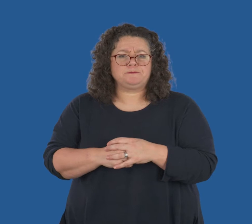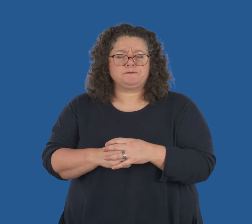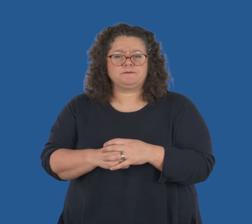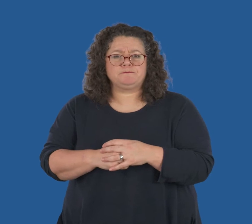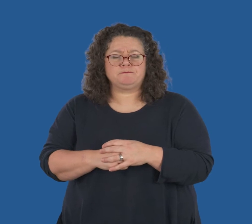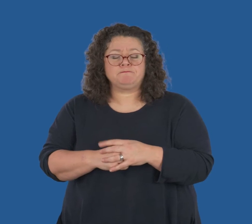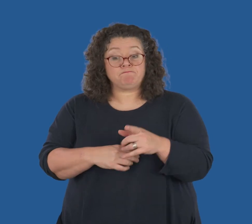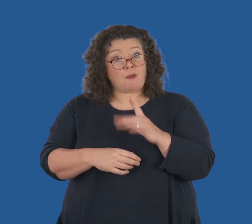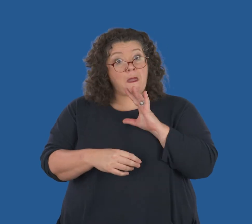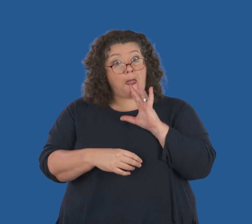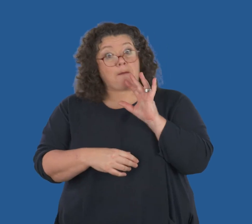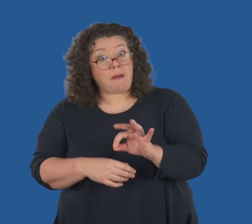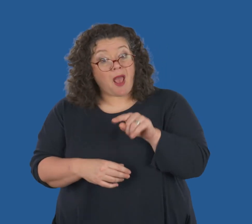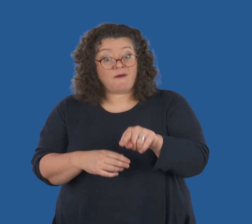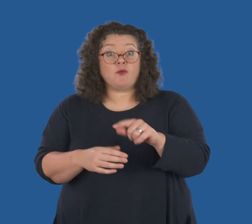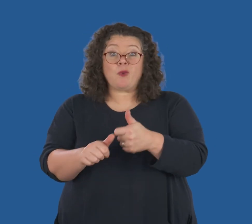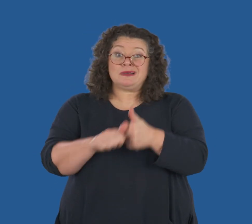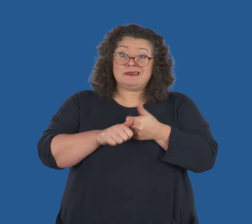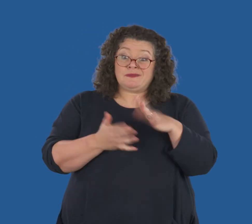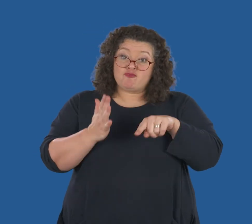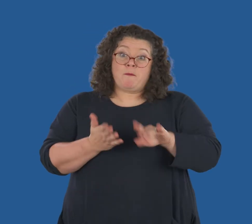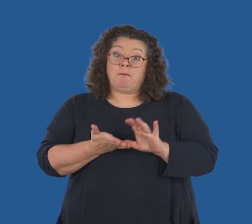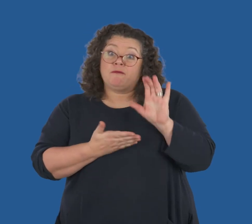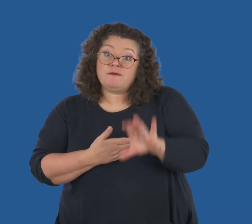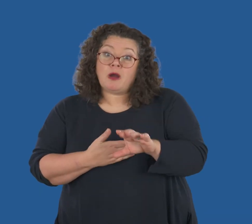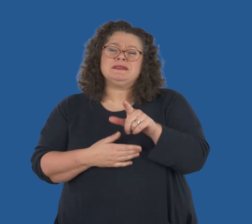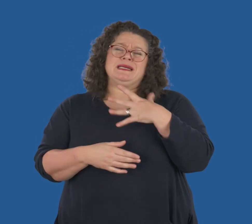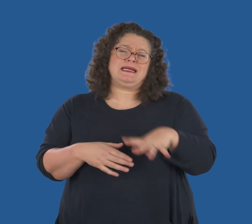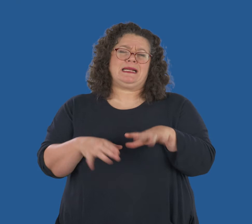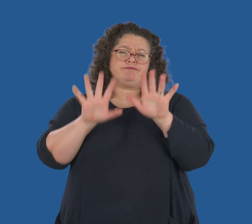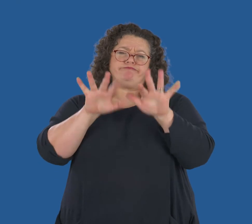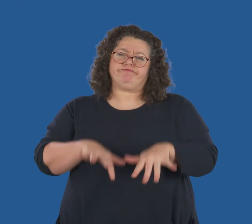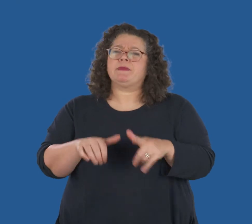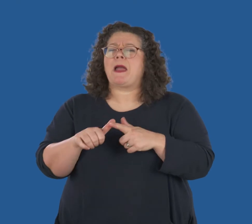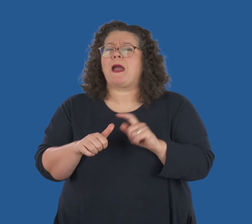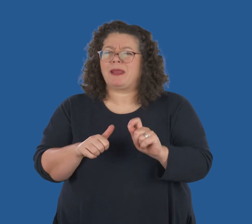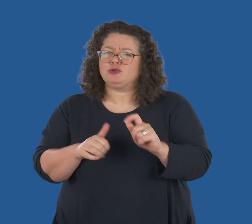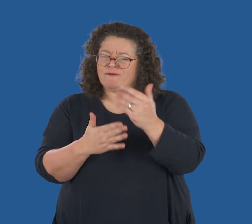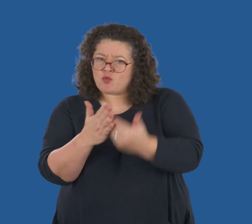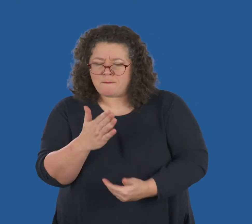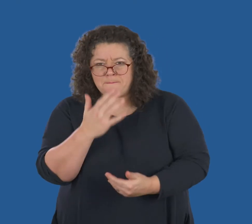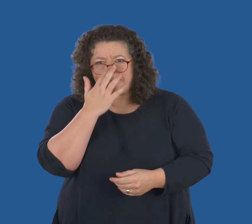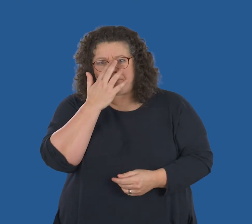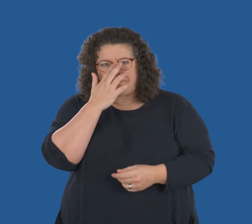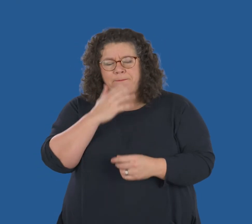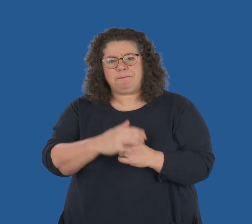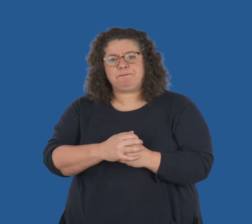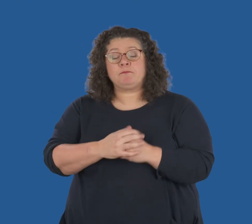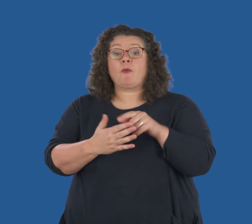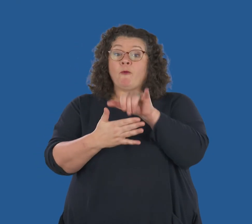I wneud cais am gymorth gan y Gronfa, gofynnir i chi gwblhau ffurflen gais. Gellir darparu'r ffurflen